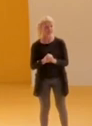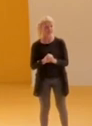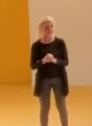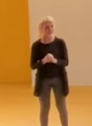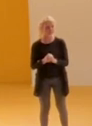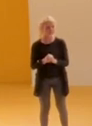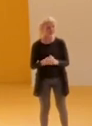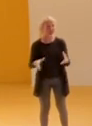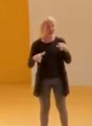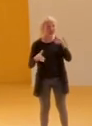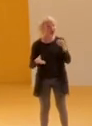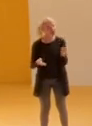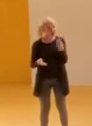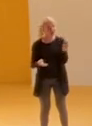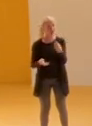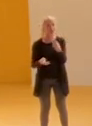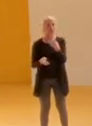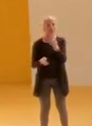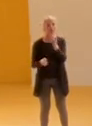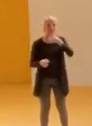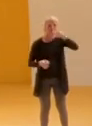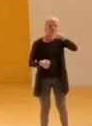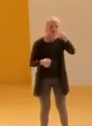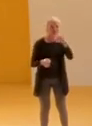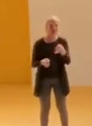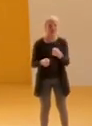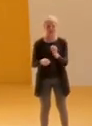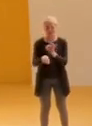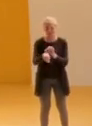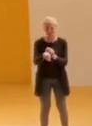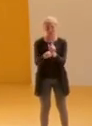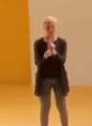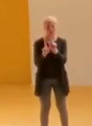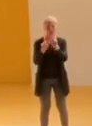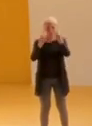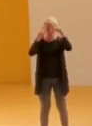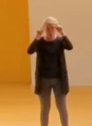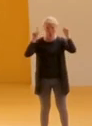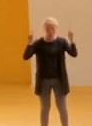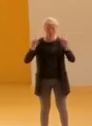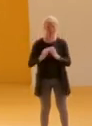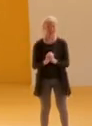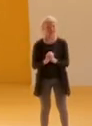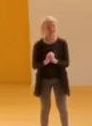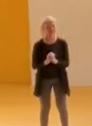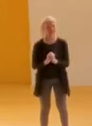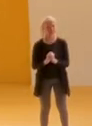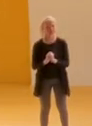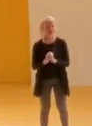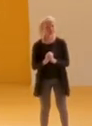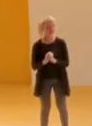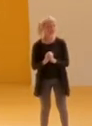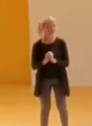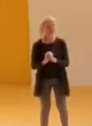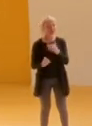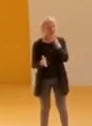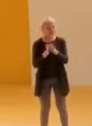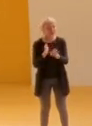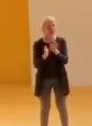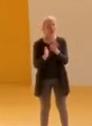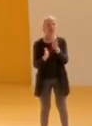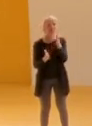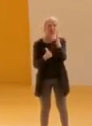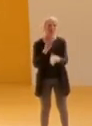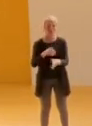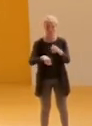jednocześnie udoskonalenie koronki dostarczenie możliwie najlepszego napędu no i też generalnie prostotę solidność